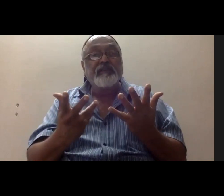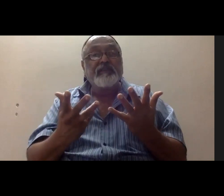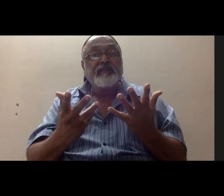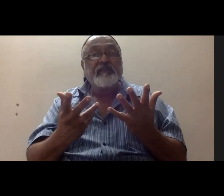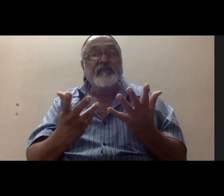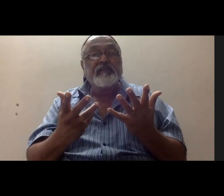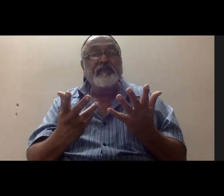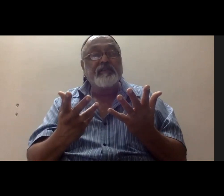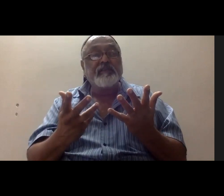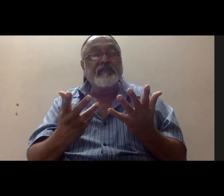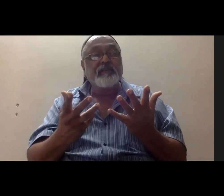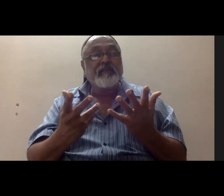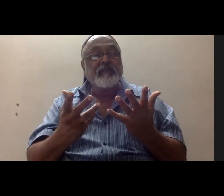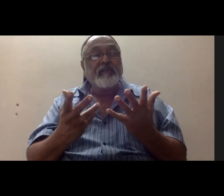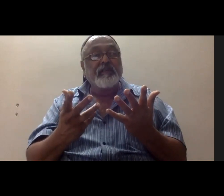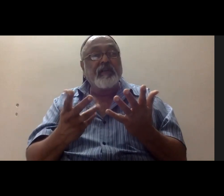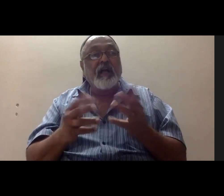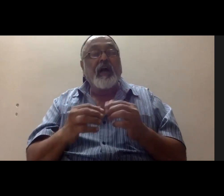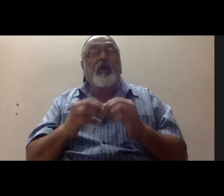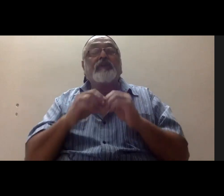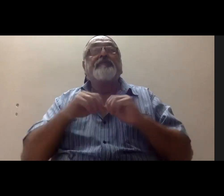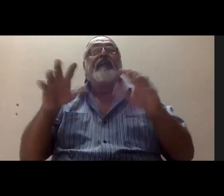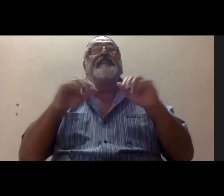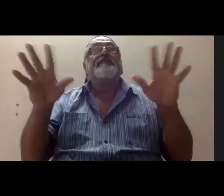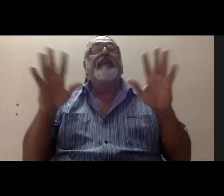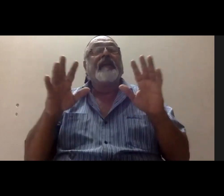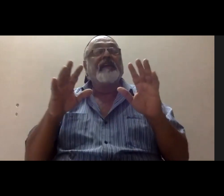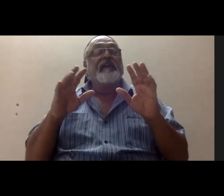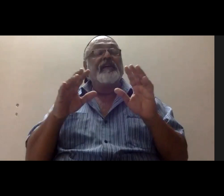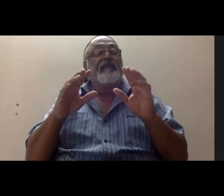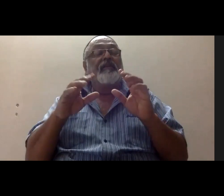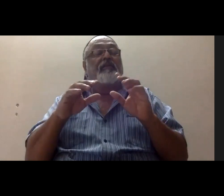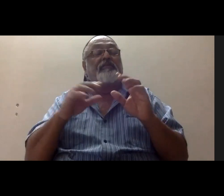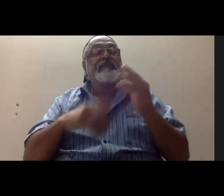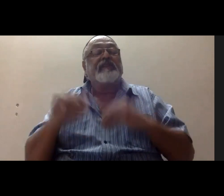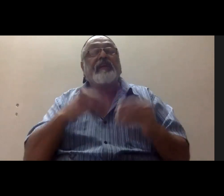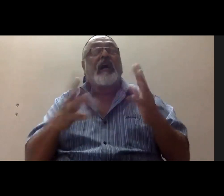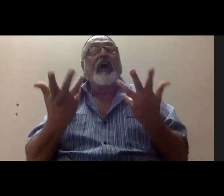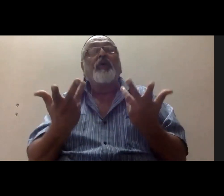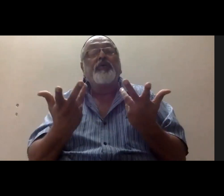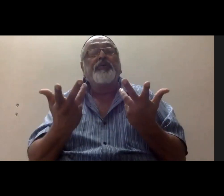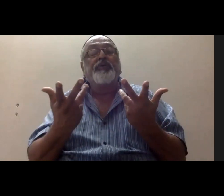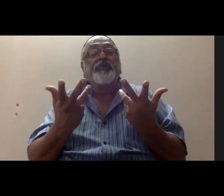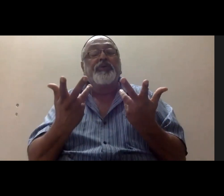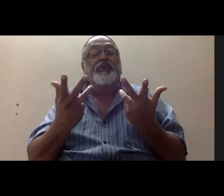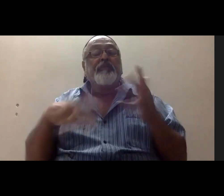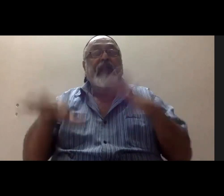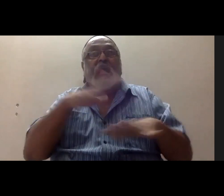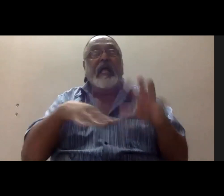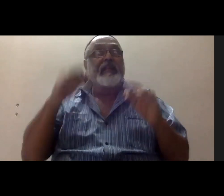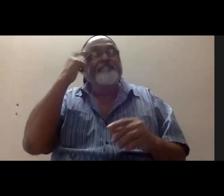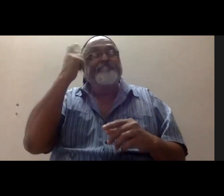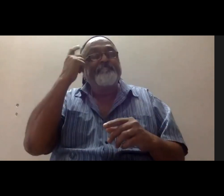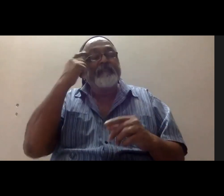कैसे पब्लिसिटी और एडवर्टाइजमेंट देके उनका बिजनेस भी बढ़ाएं। तो ऐसे ट्रेनिंग के द्वारा हमने